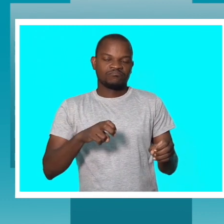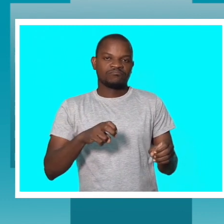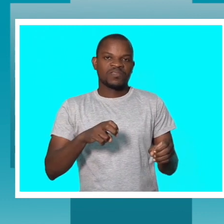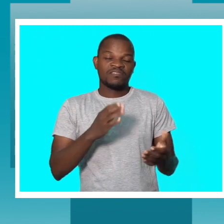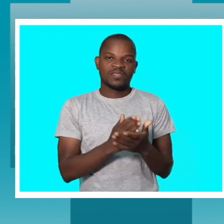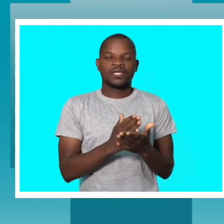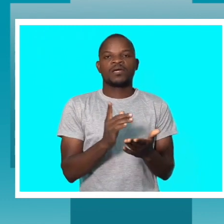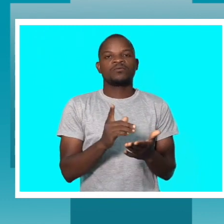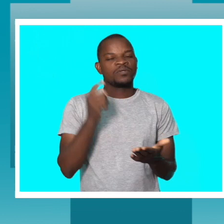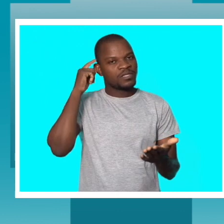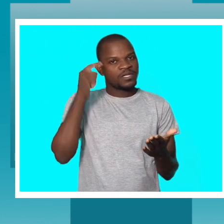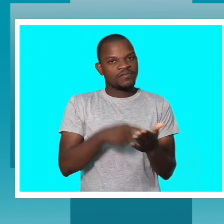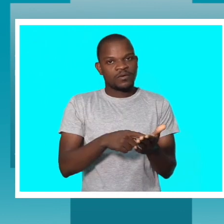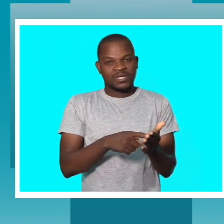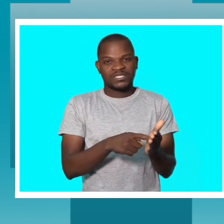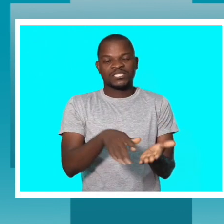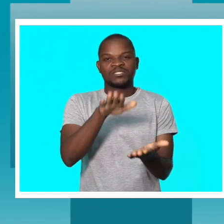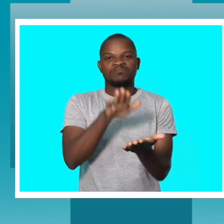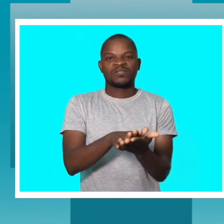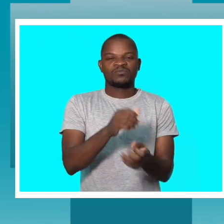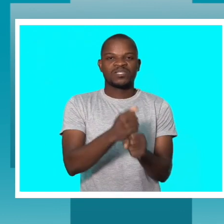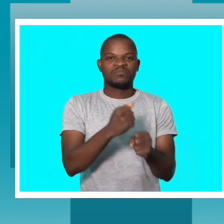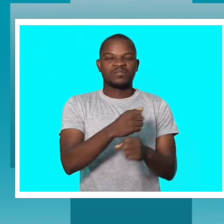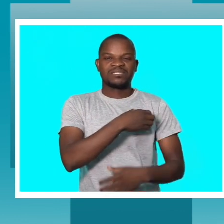que eu esteja a sair da ADEMO. Há